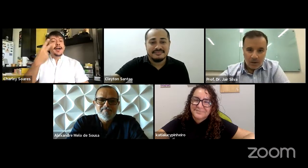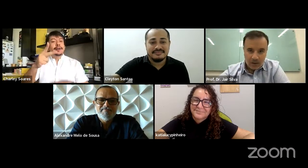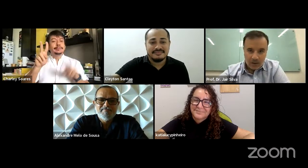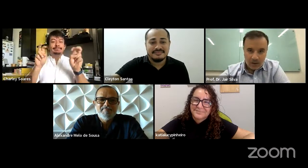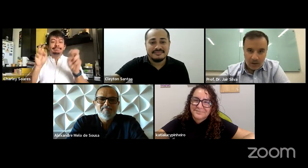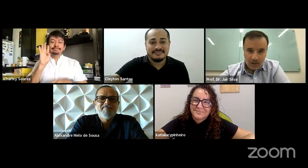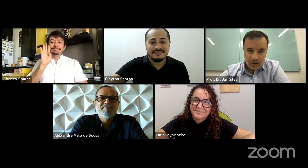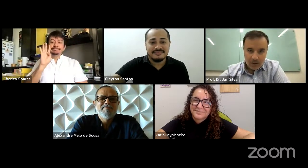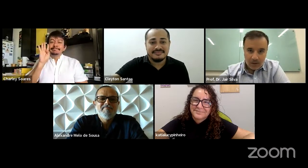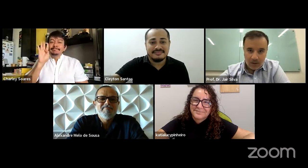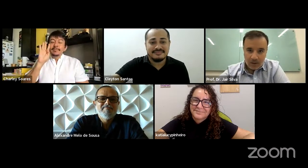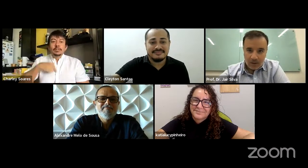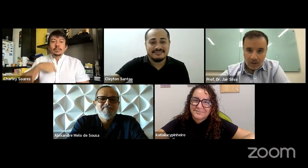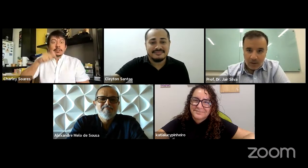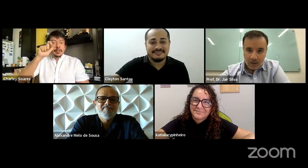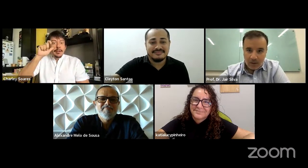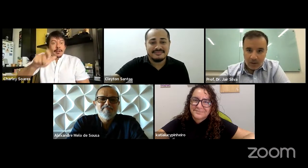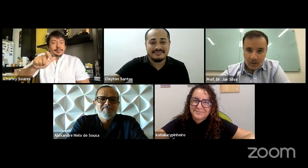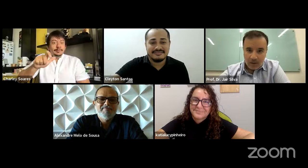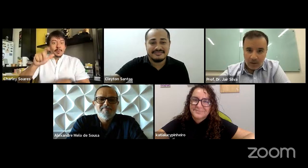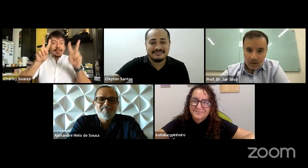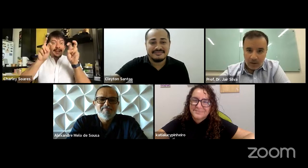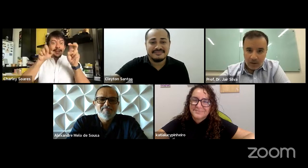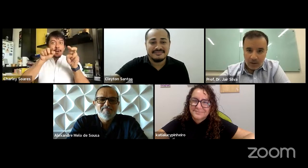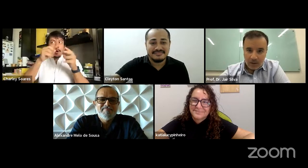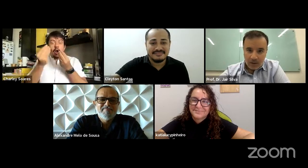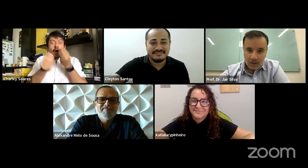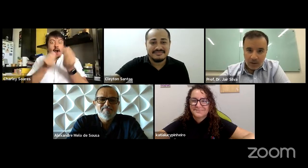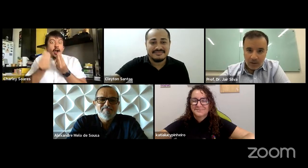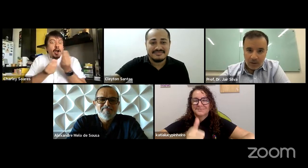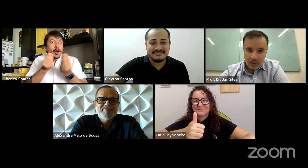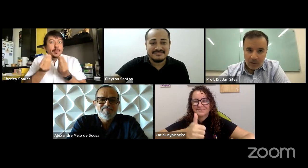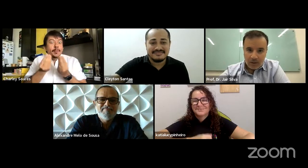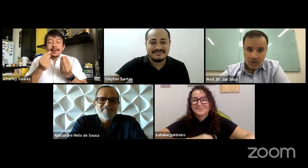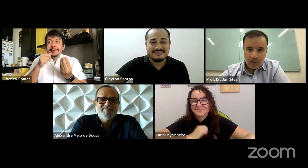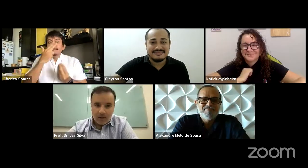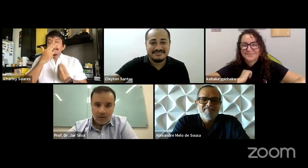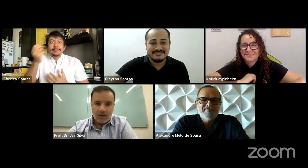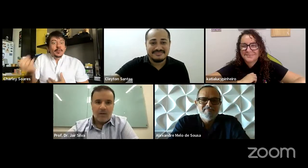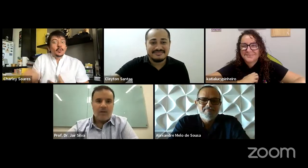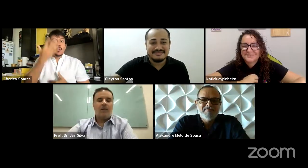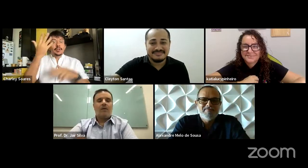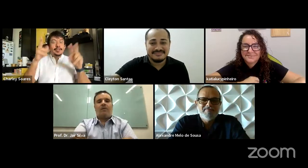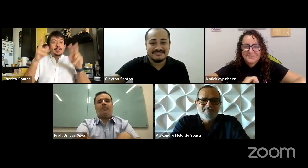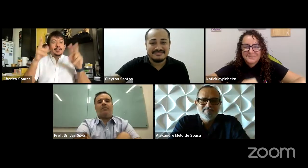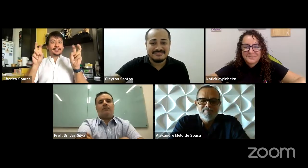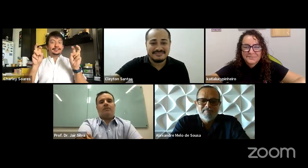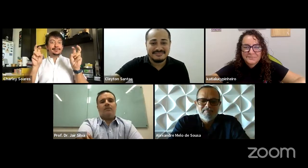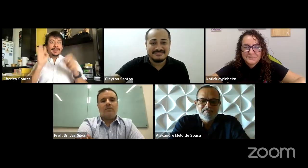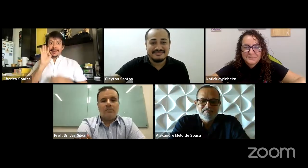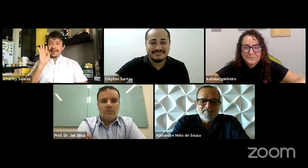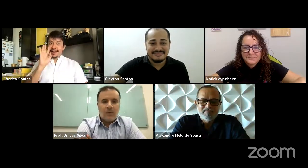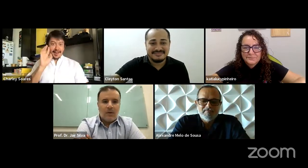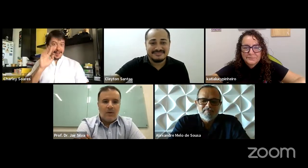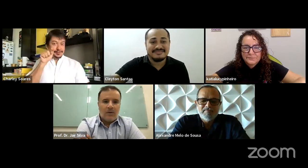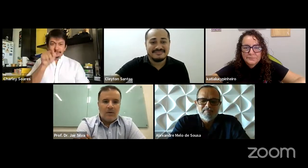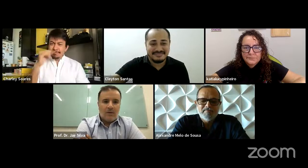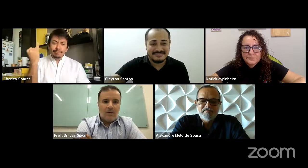Kátia Lucy. Eu estou muito feliz para a apresentação, gostei do tema, muito